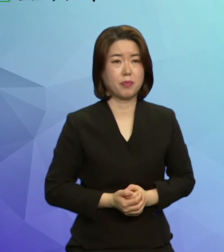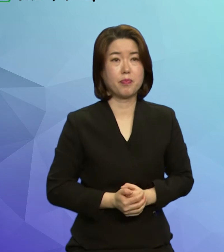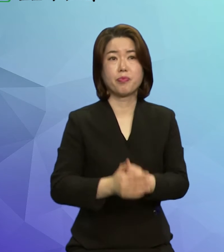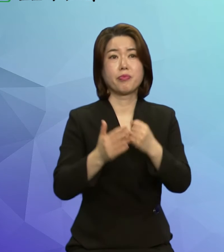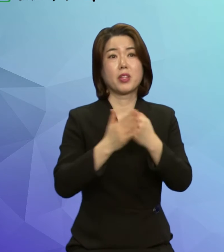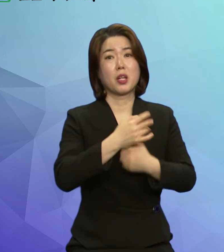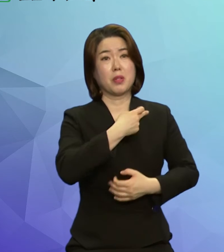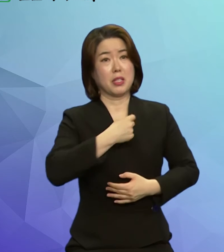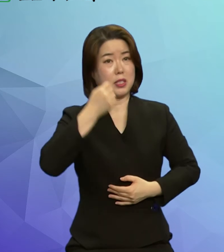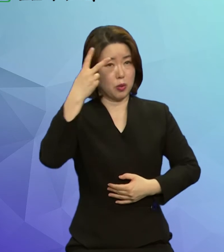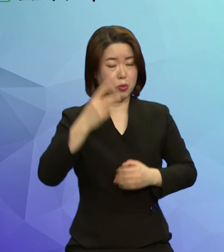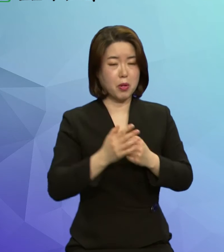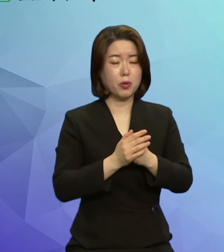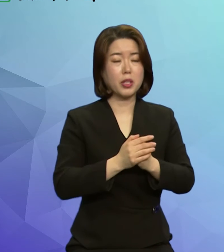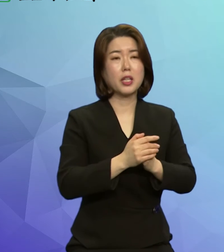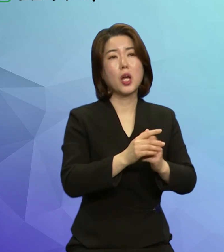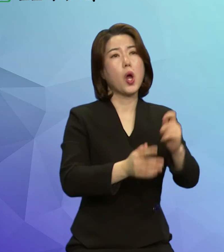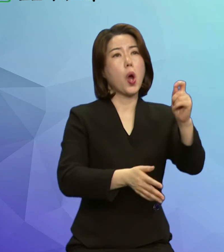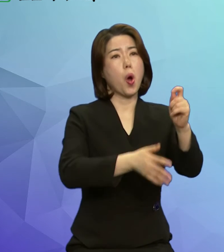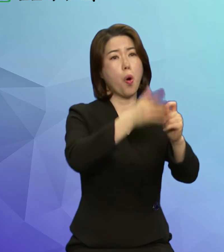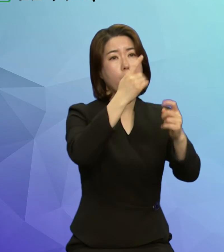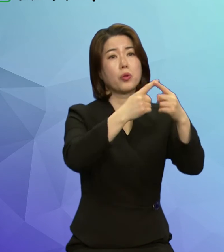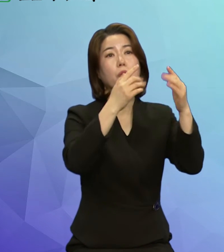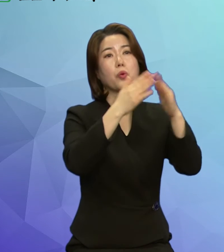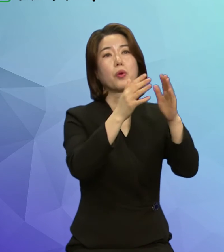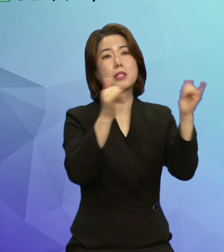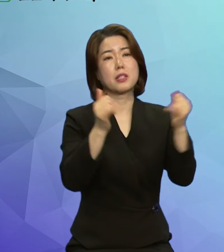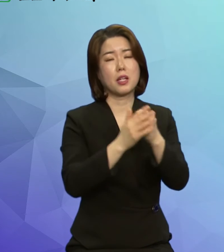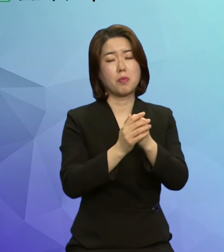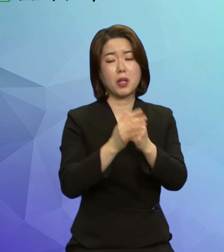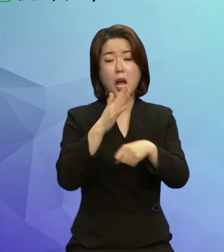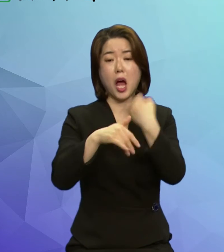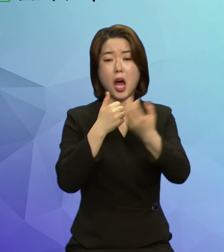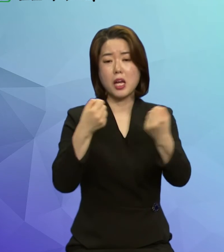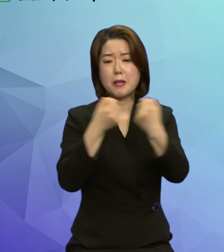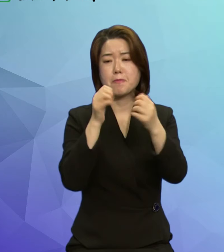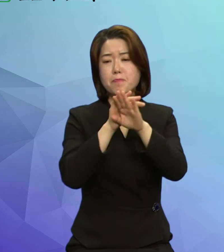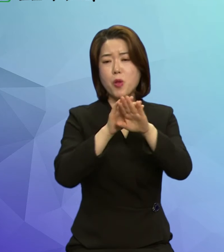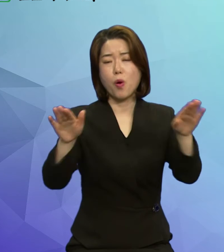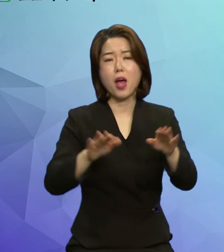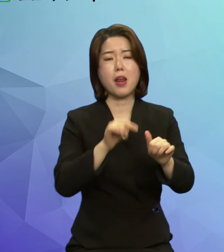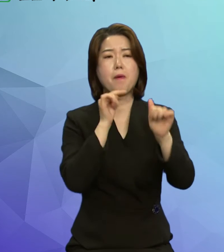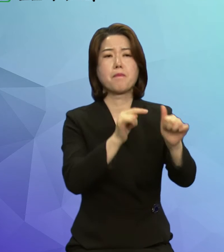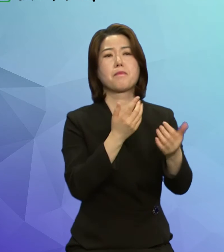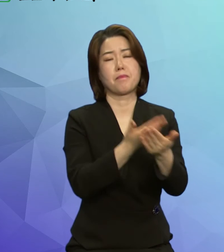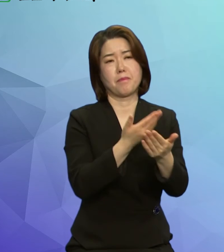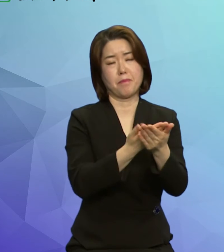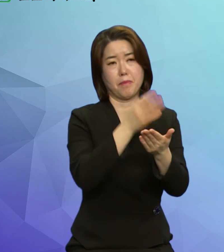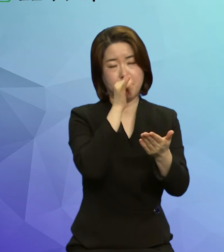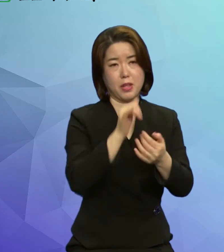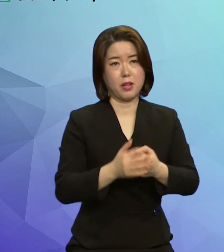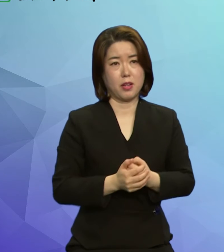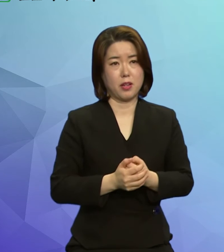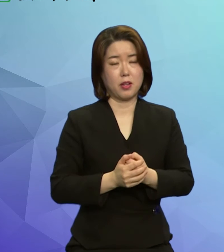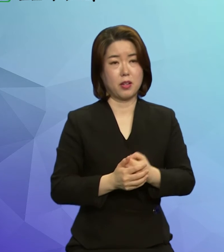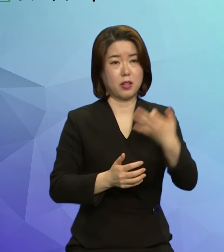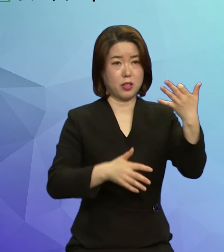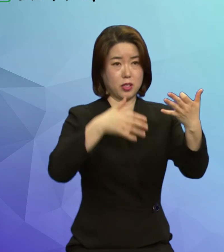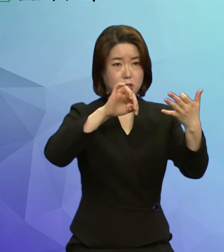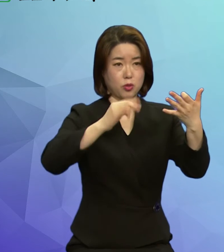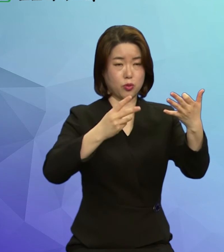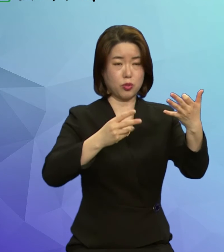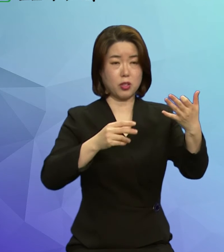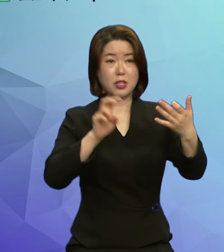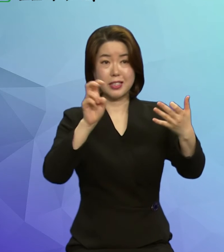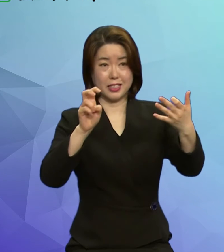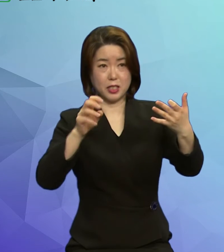그래서 사도 바울이 고린도 교인들에게 하나님과 화해하라고 말을 하고 있는 거예요. 19절,